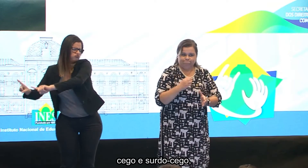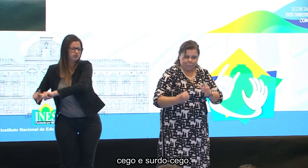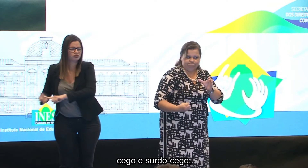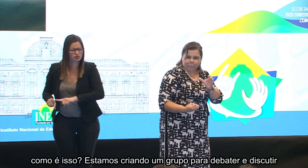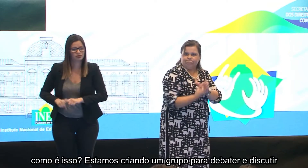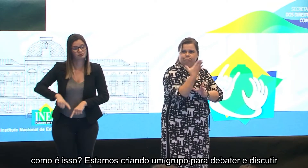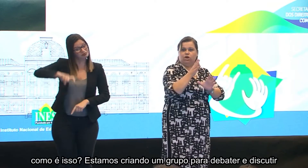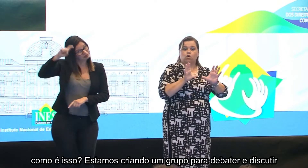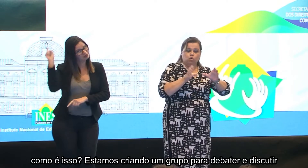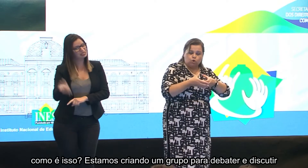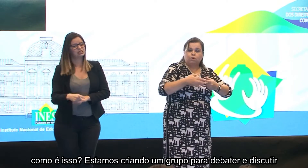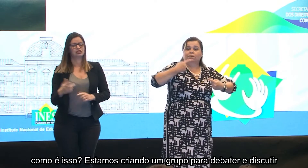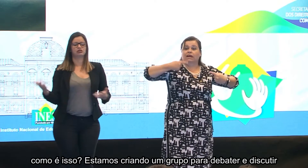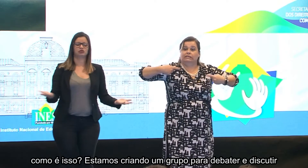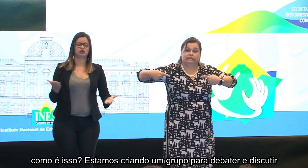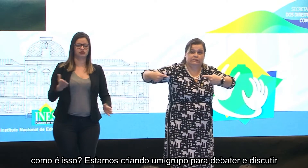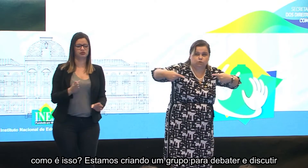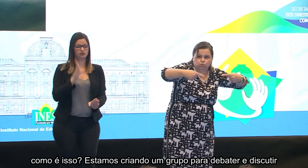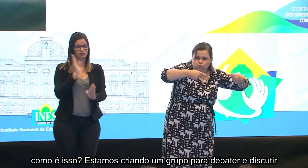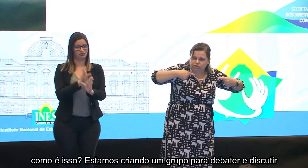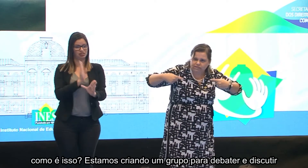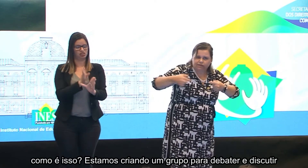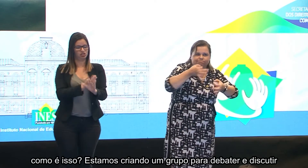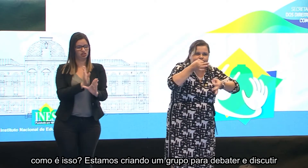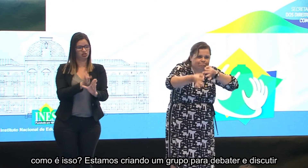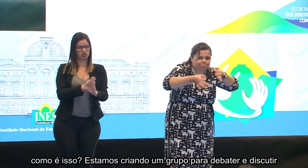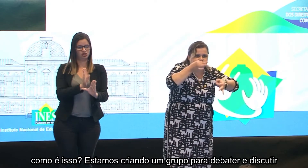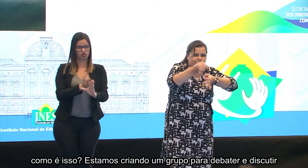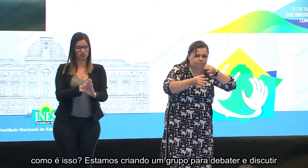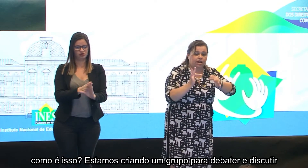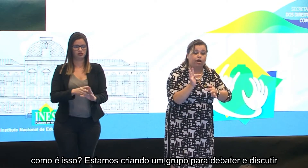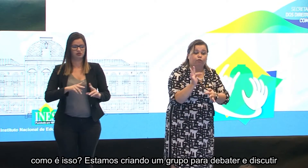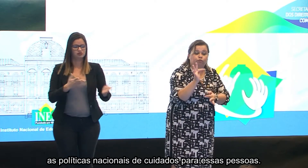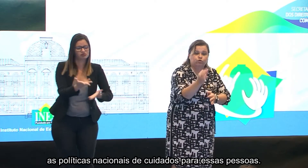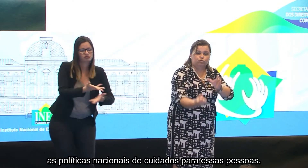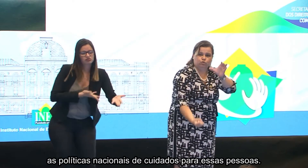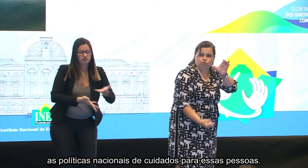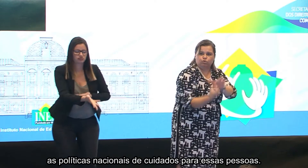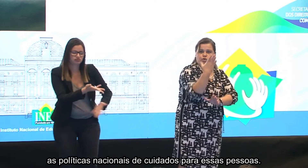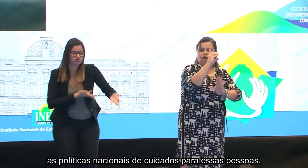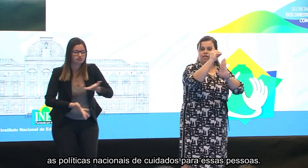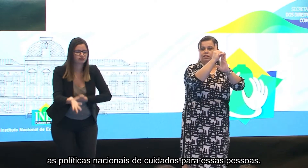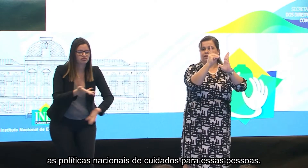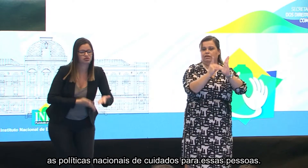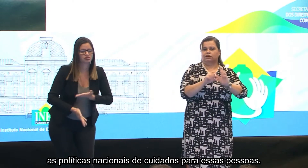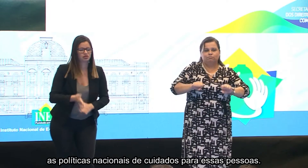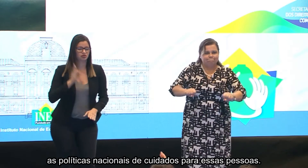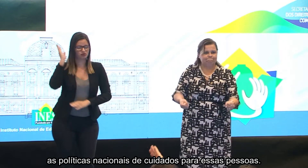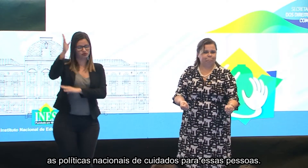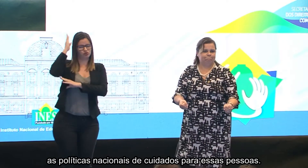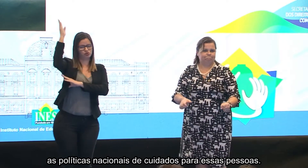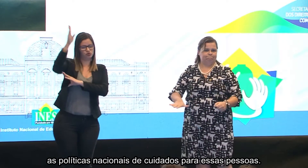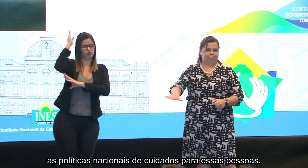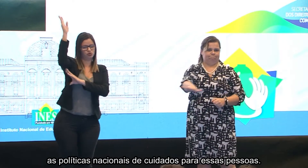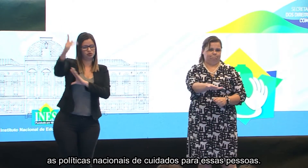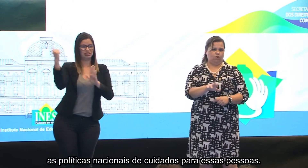Então, como é isso? Então, estamos criando um grupo também para debater e discutir as políticas nacionais de cuidados para